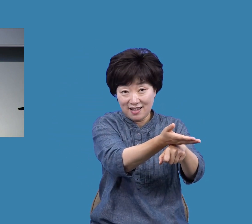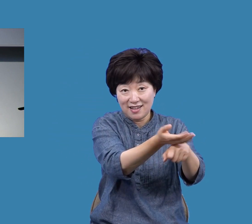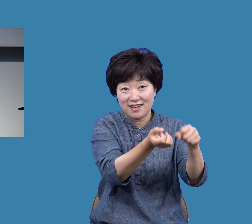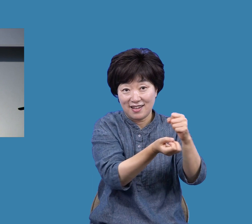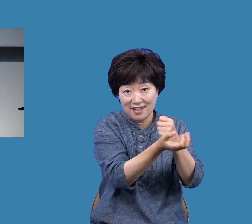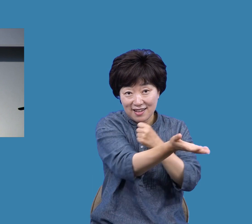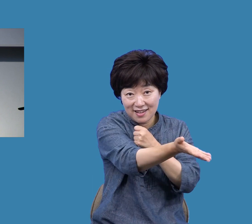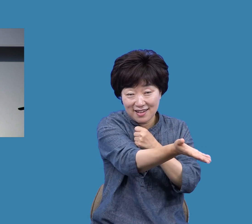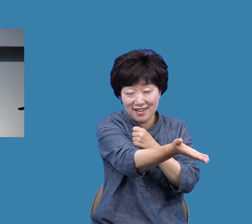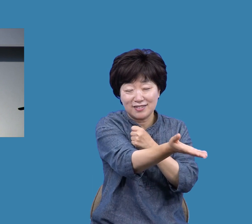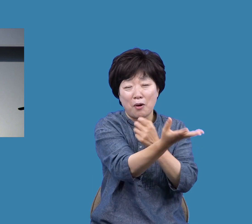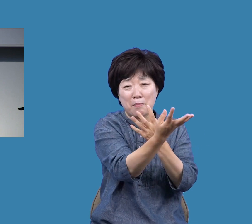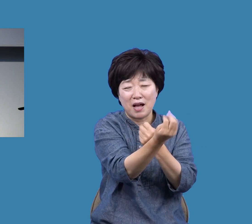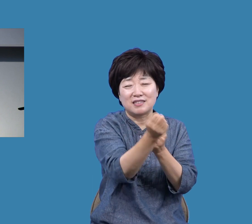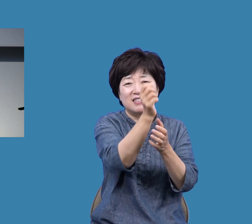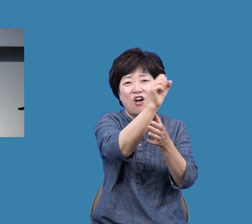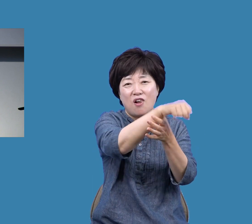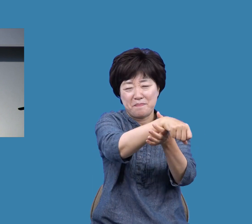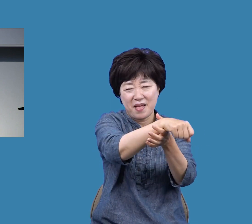많은 돌파들이 나왔어요.